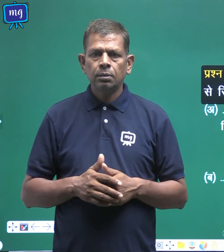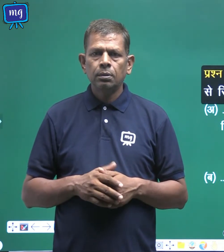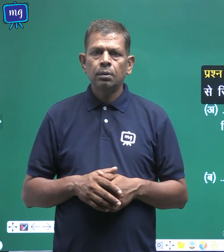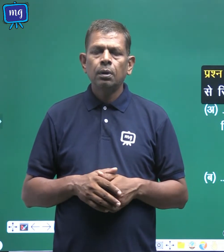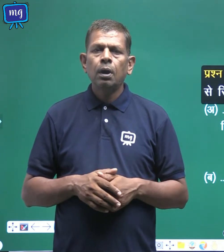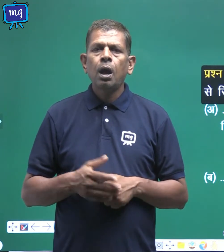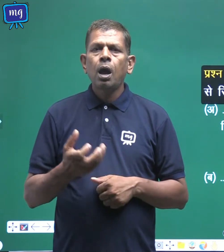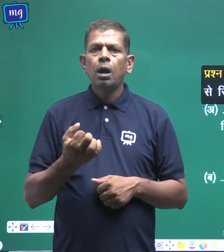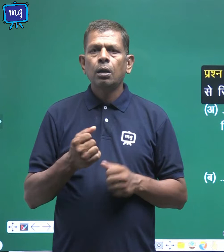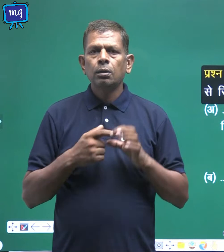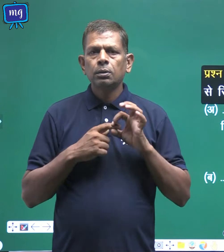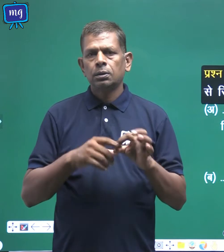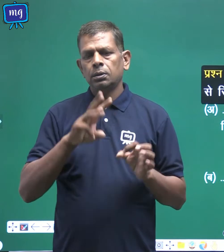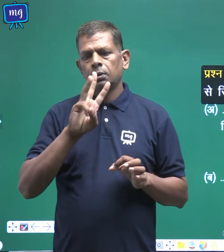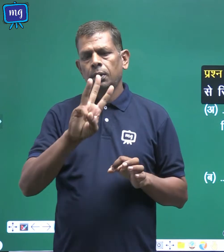प्रश्न 3,